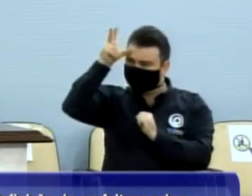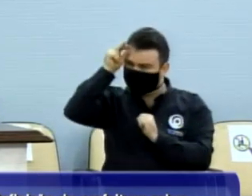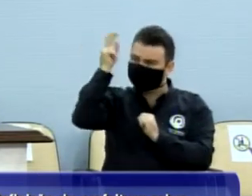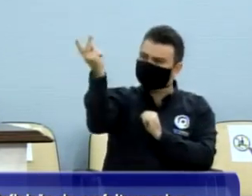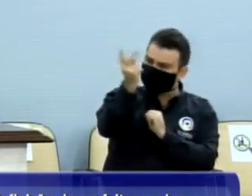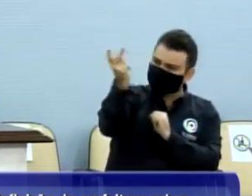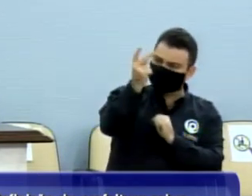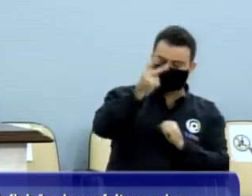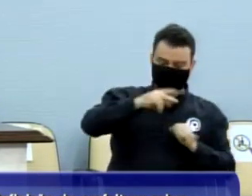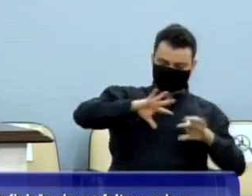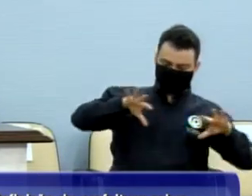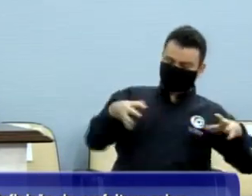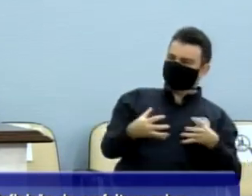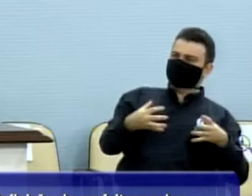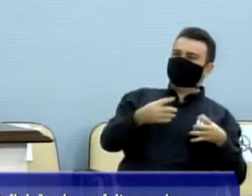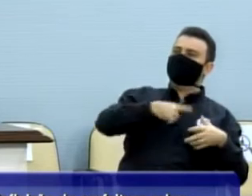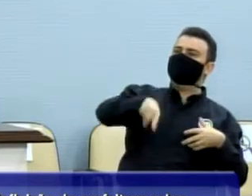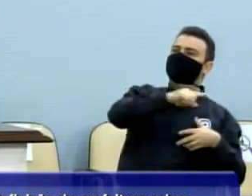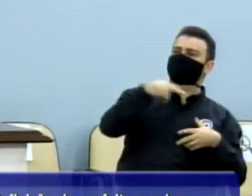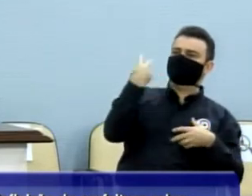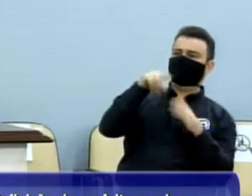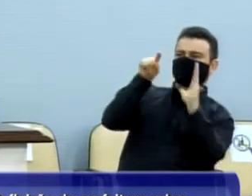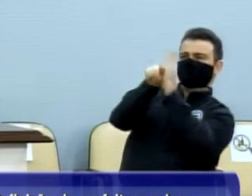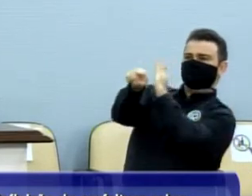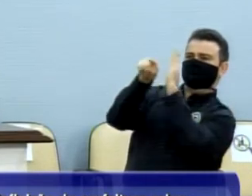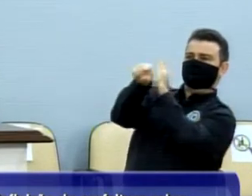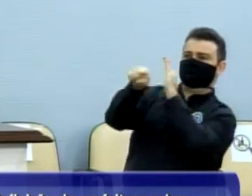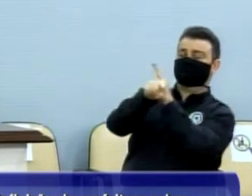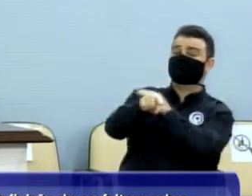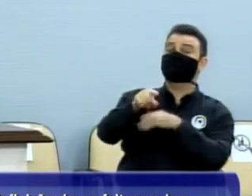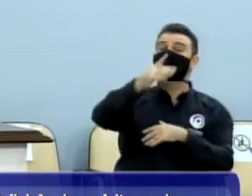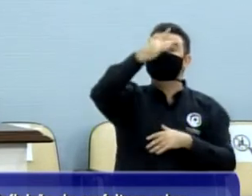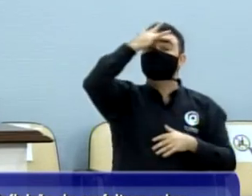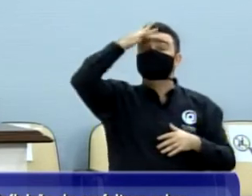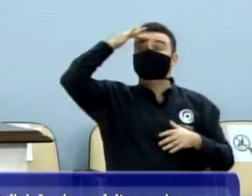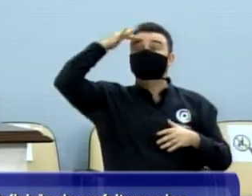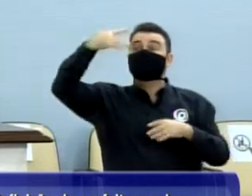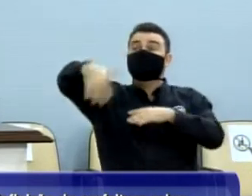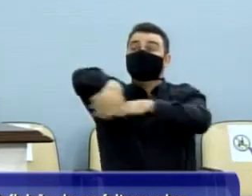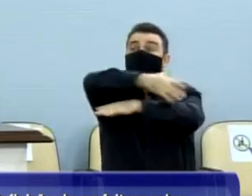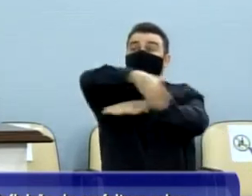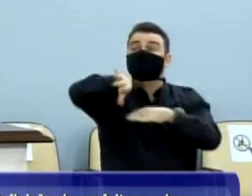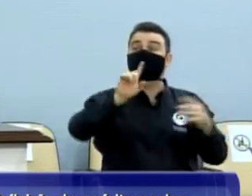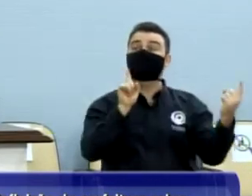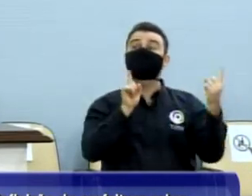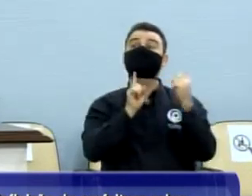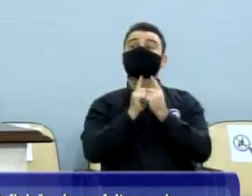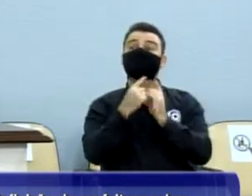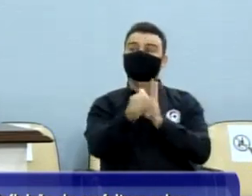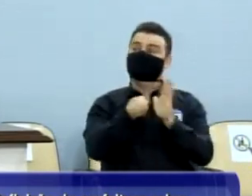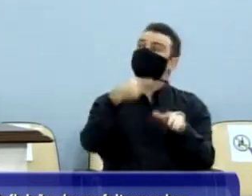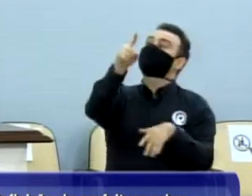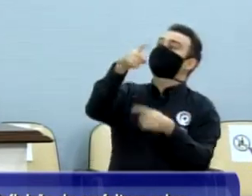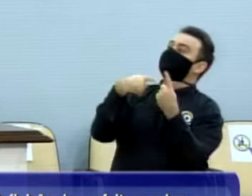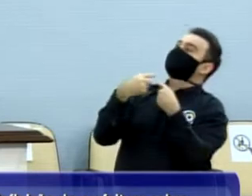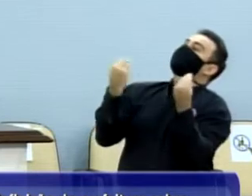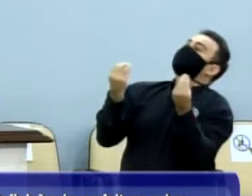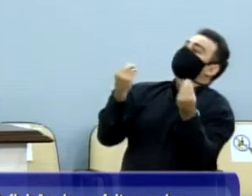pessoas, os munícipes, nos encontram e cobram alguma situação daquela avenida, mas não